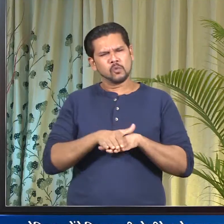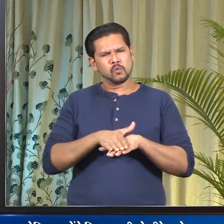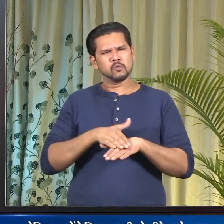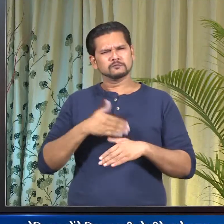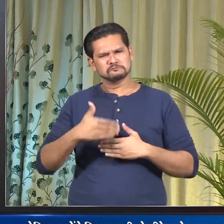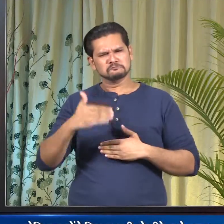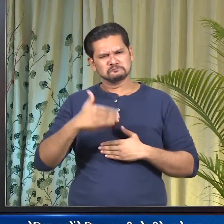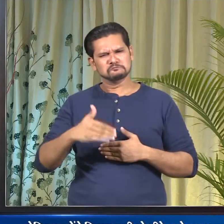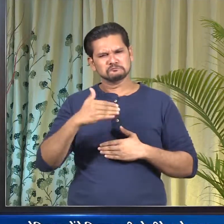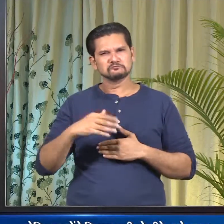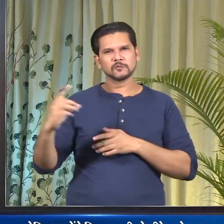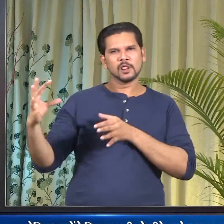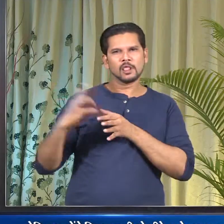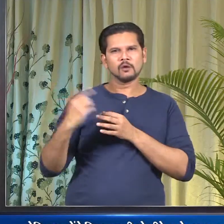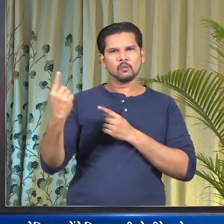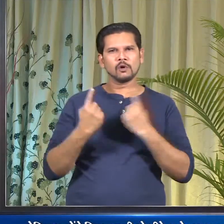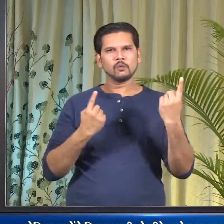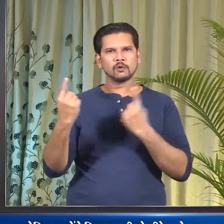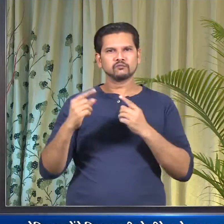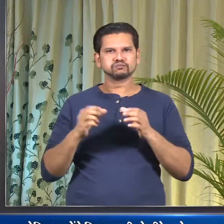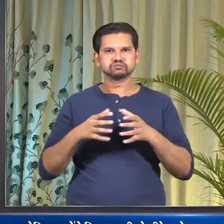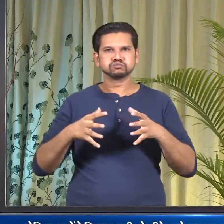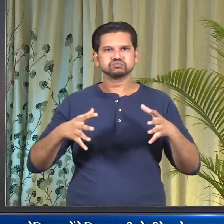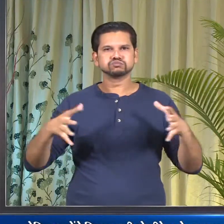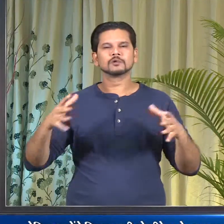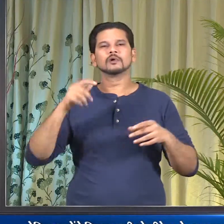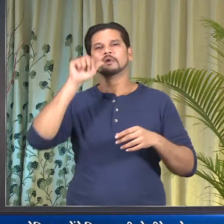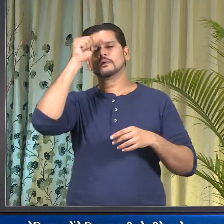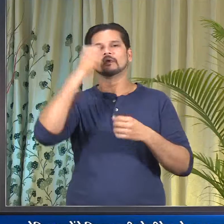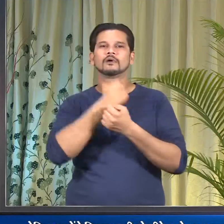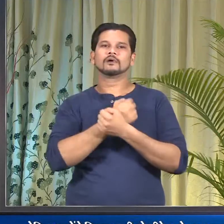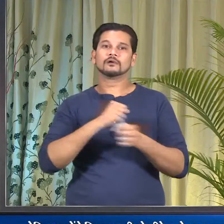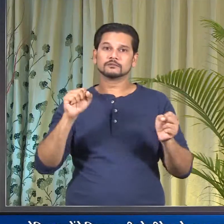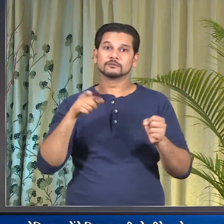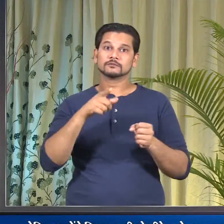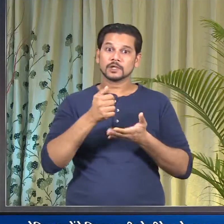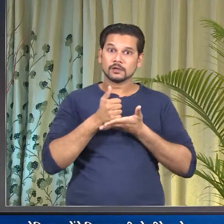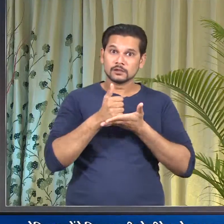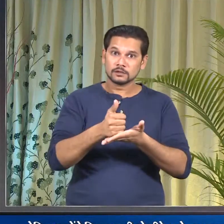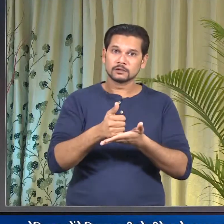आजाद हो गया तो सहयोग की शक्ति इतनी बड़ी शक्ति है